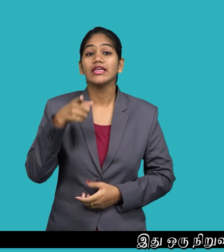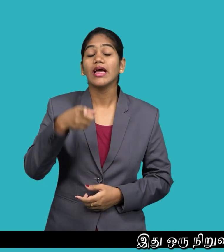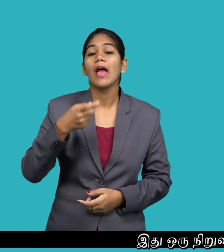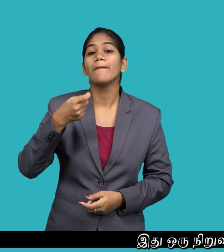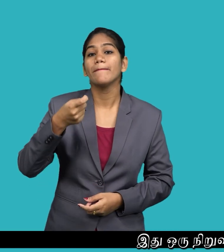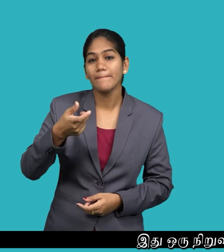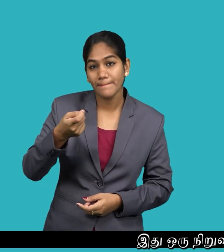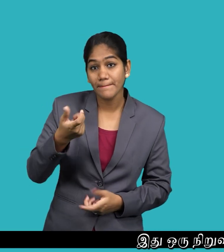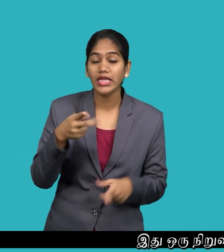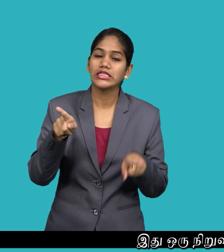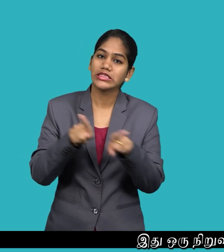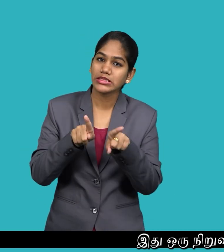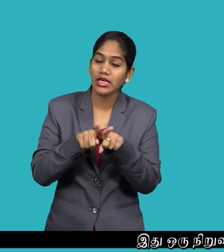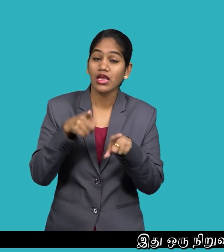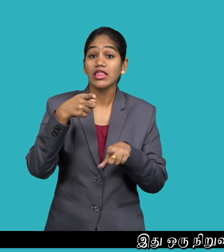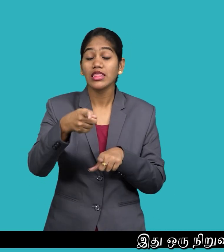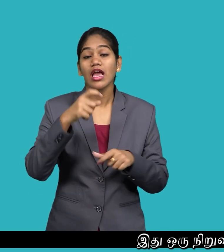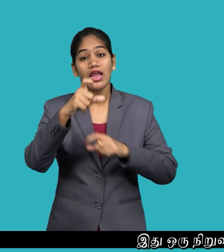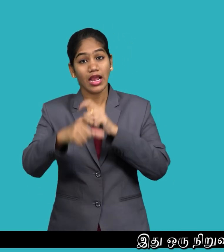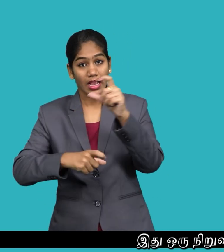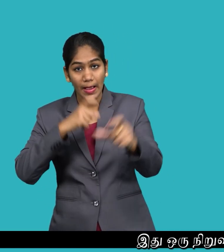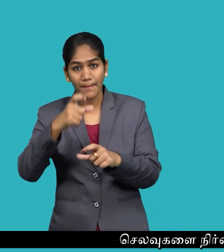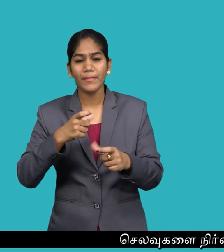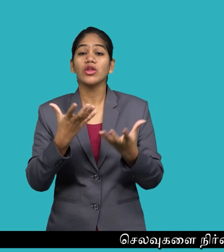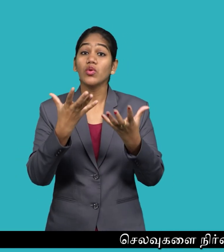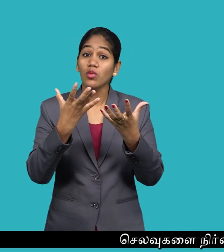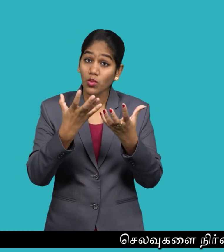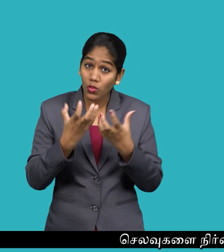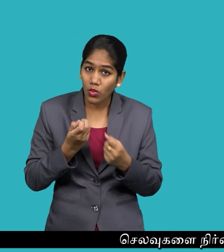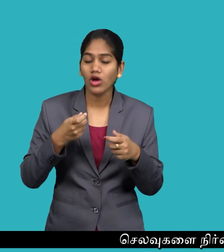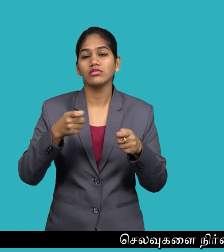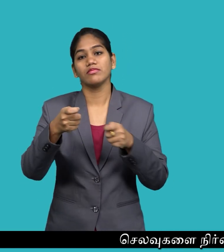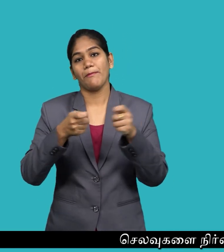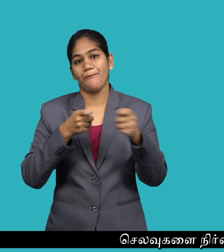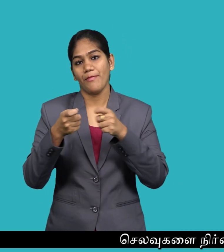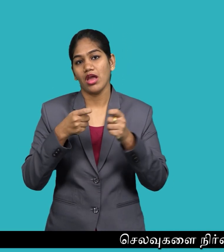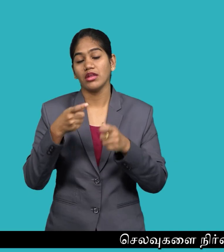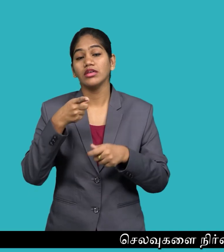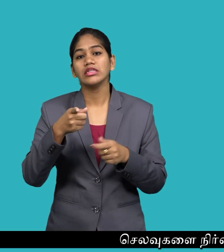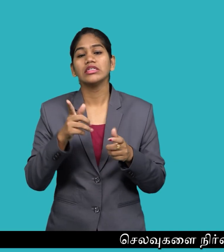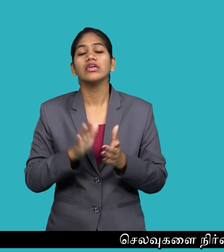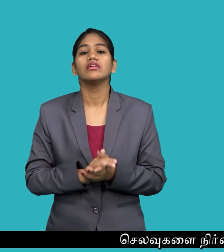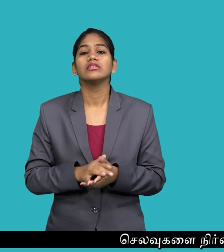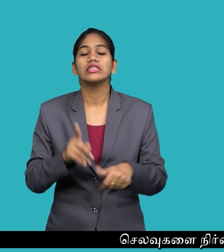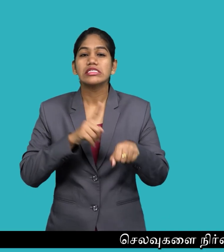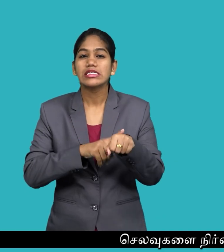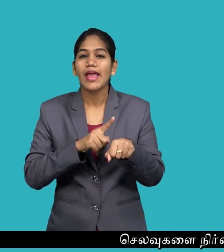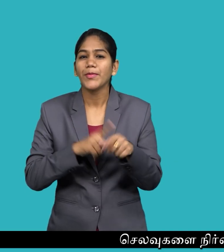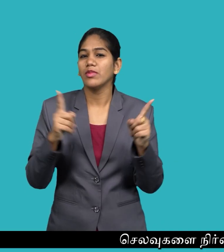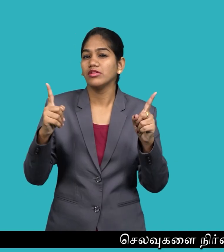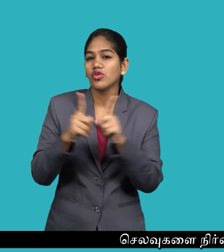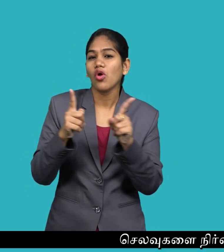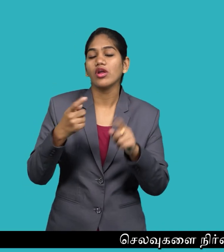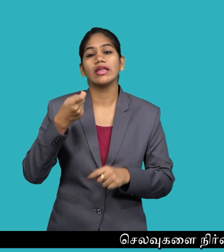இது ஒரு நிறுவனம் அதன் குறுகிய கால செலவுகளை நிர்வகிக்க தேவைப்படும் பணம்.